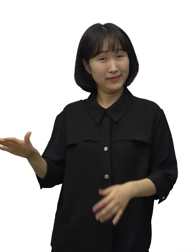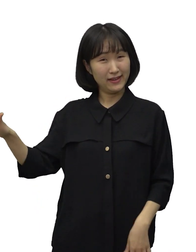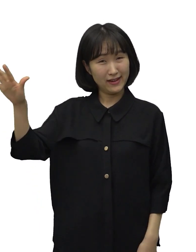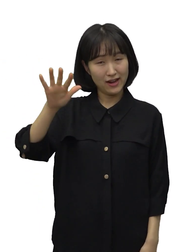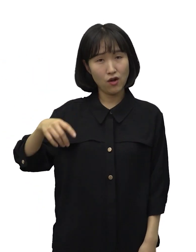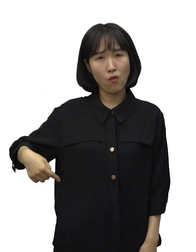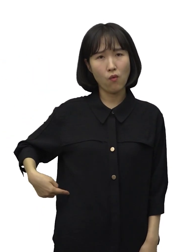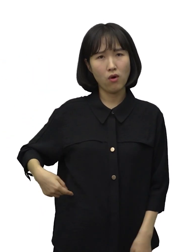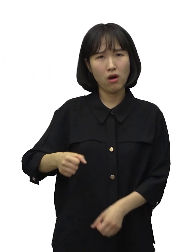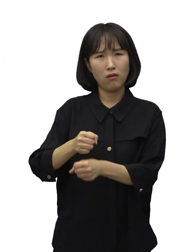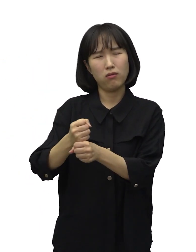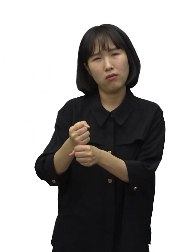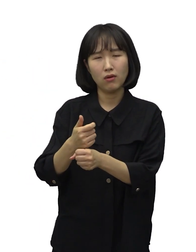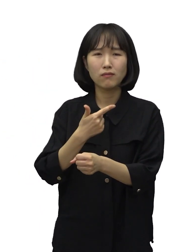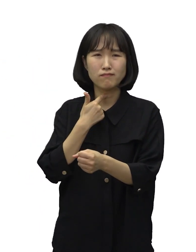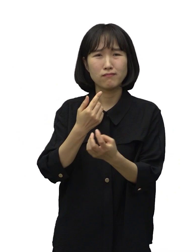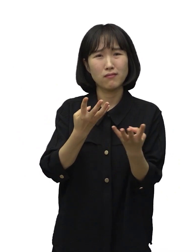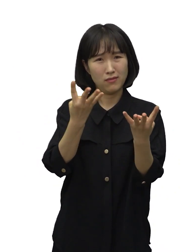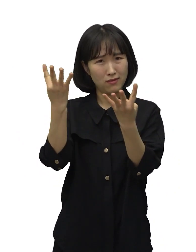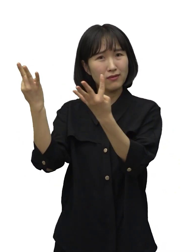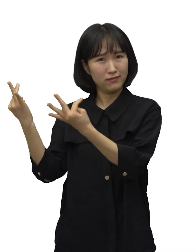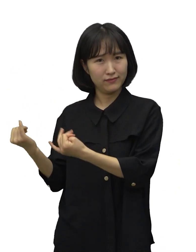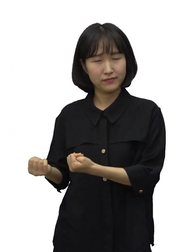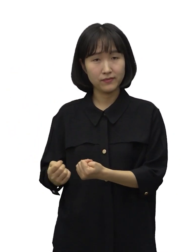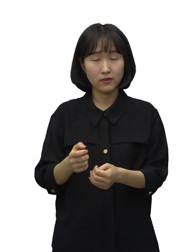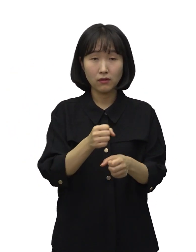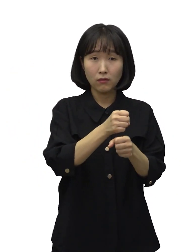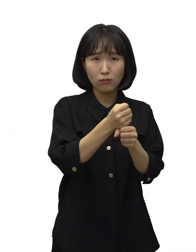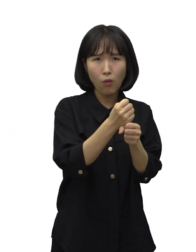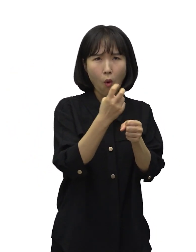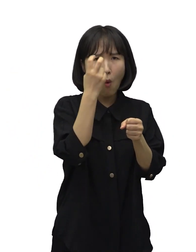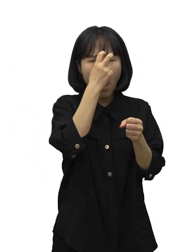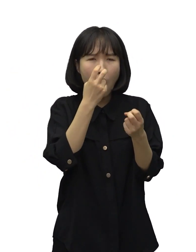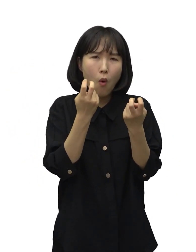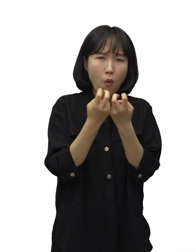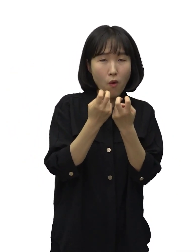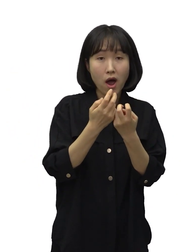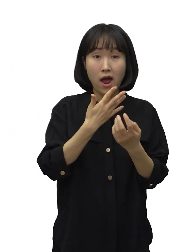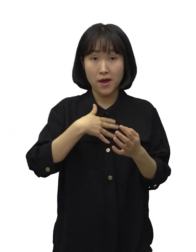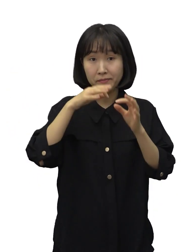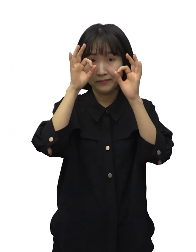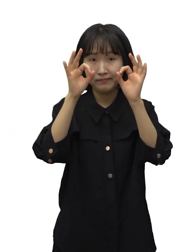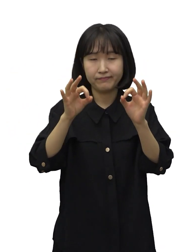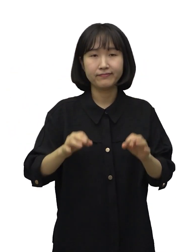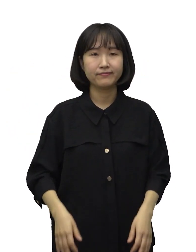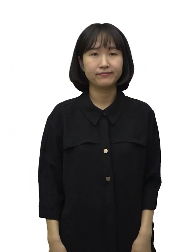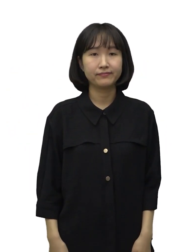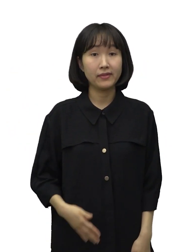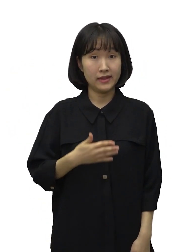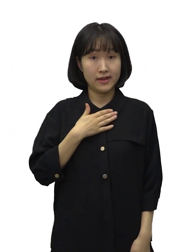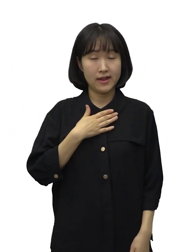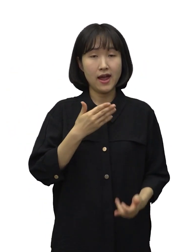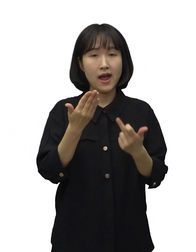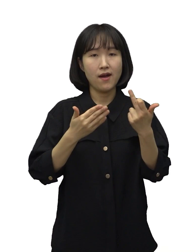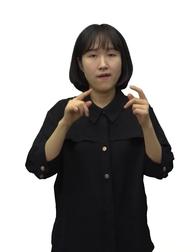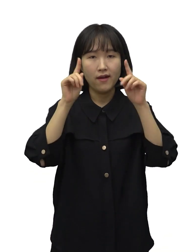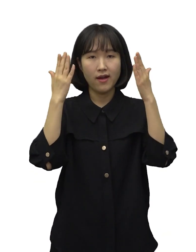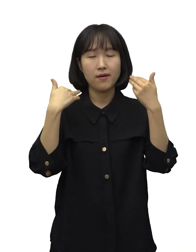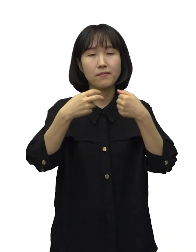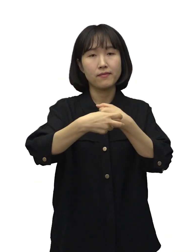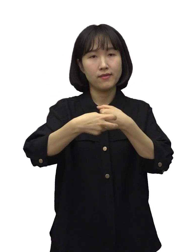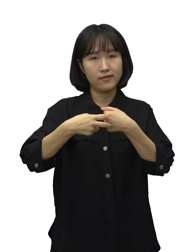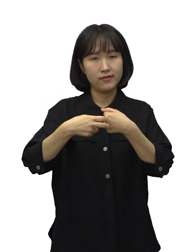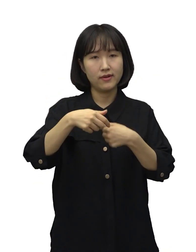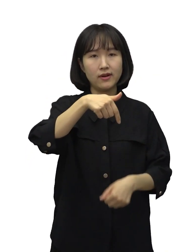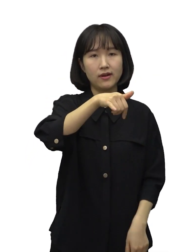안녕하세요. 통증 관리, 특히 많은 사람들이 겪는 허리의 통증 관리에 대해서 알아보도록 하겠습니다. 저는 오늘 교육을